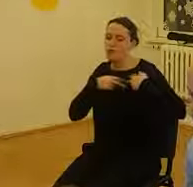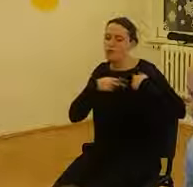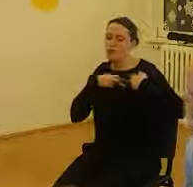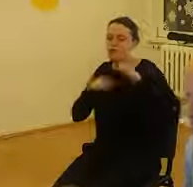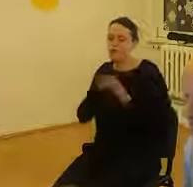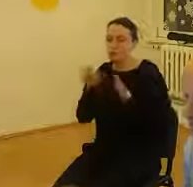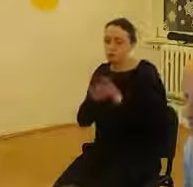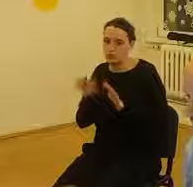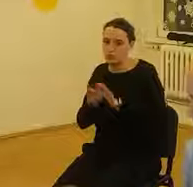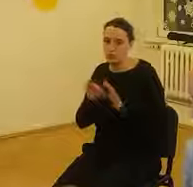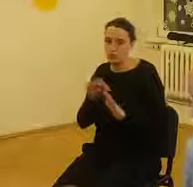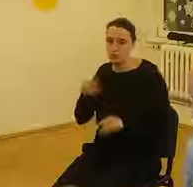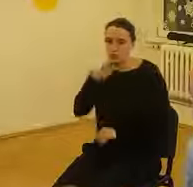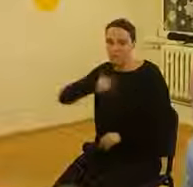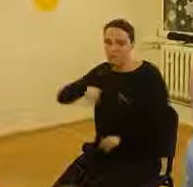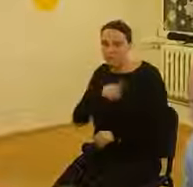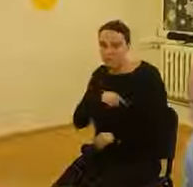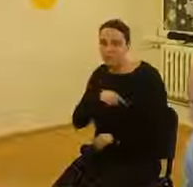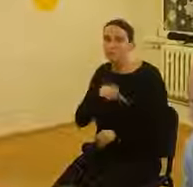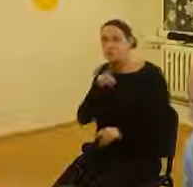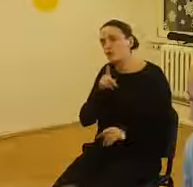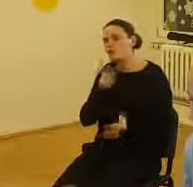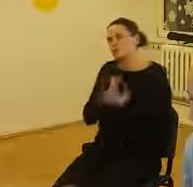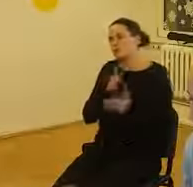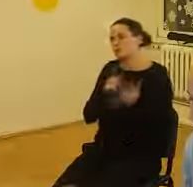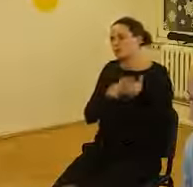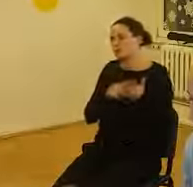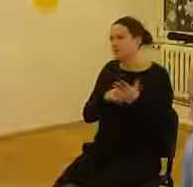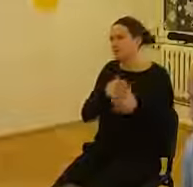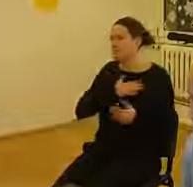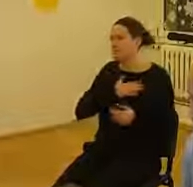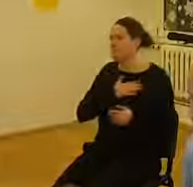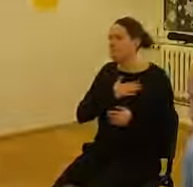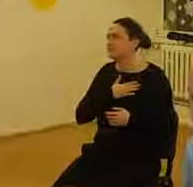dokładnych informacji. Na razie tylko daty.